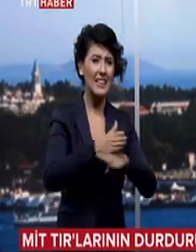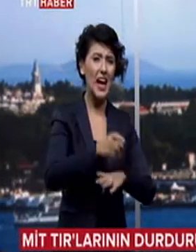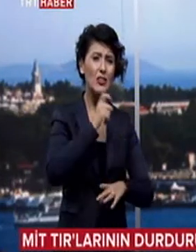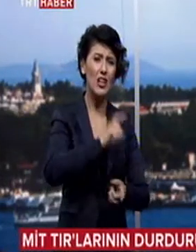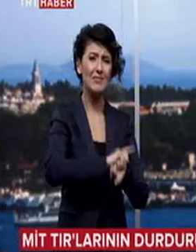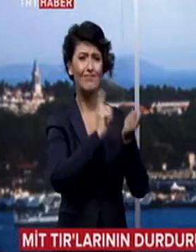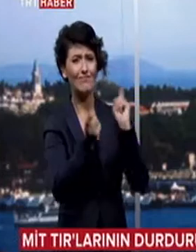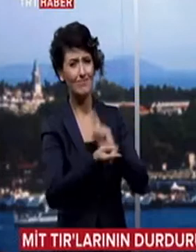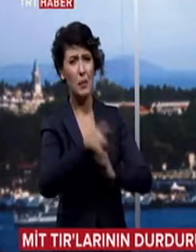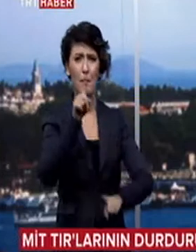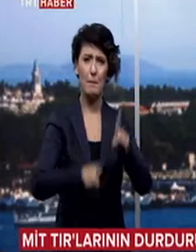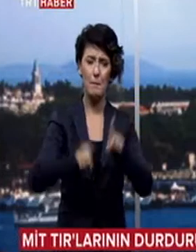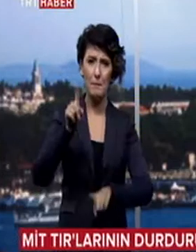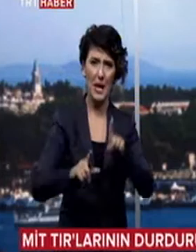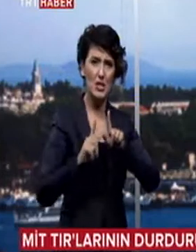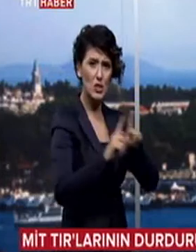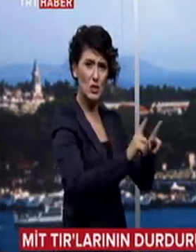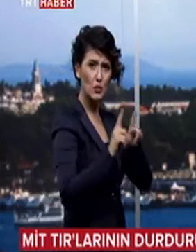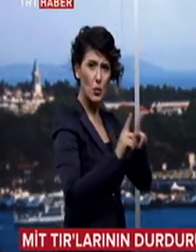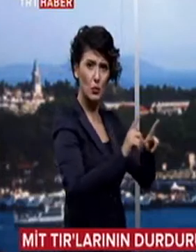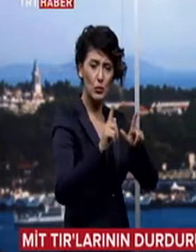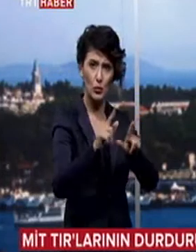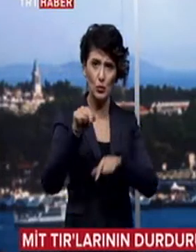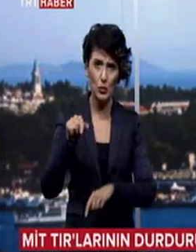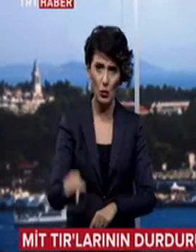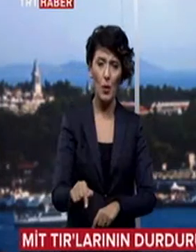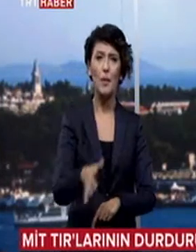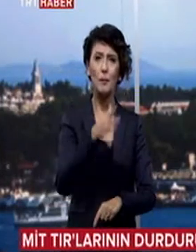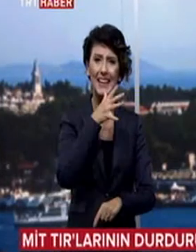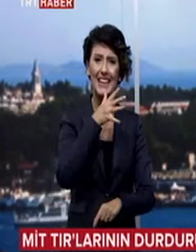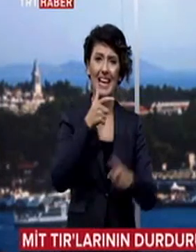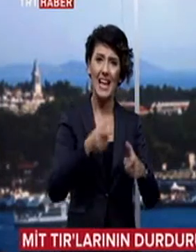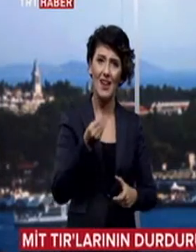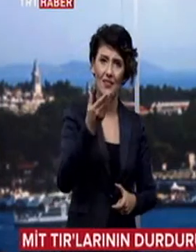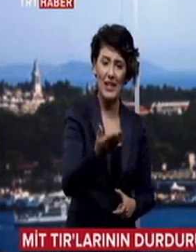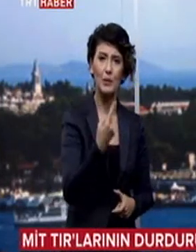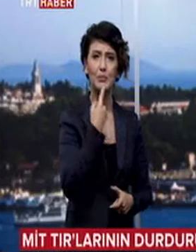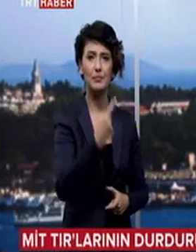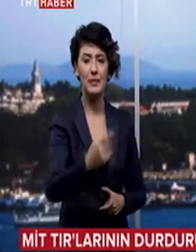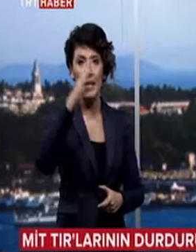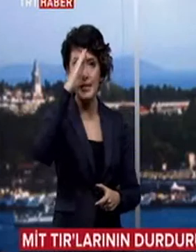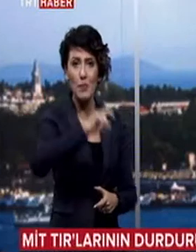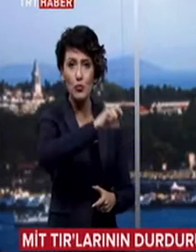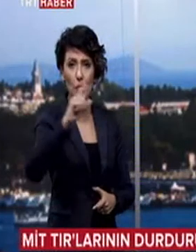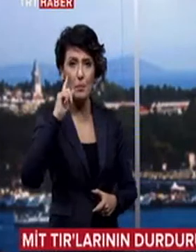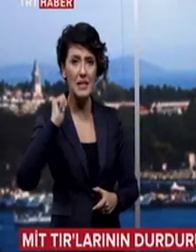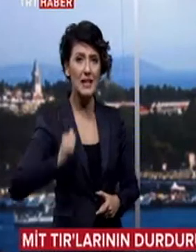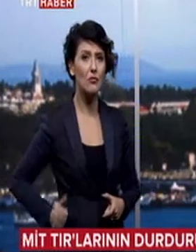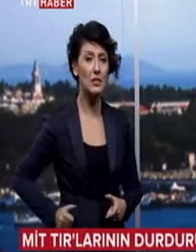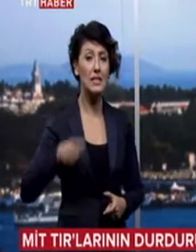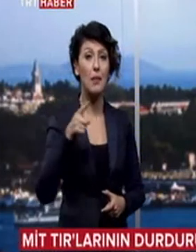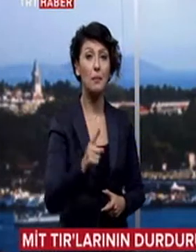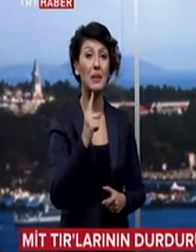ilgili gerçeğe aykırı bazı görüntü ve bilgiye yer verildiği belirtilmişti. İstanbul